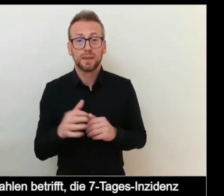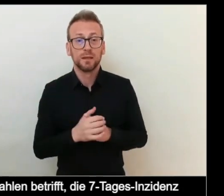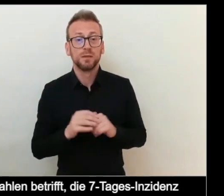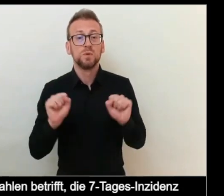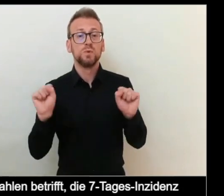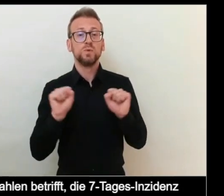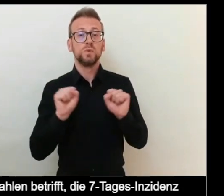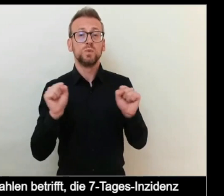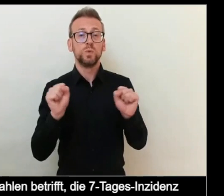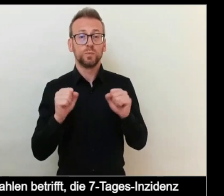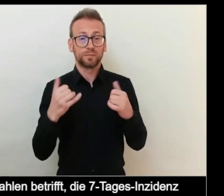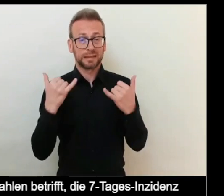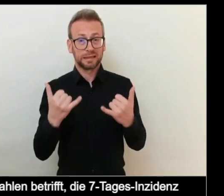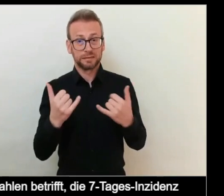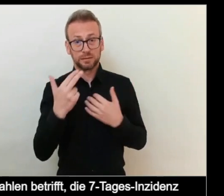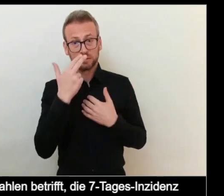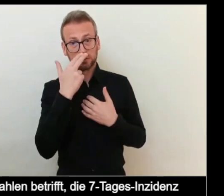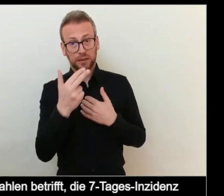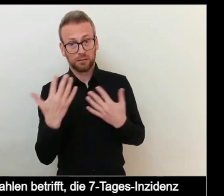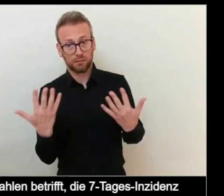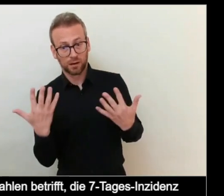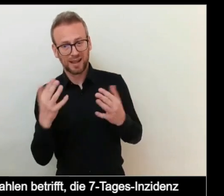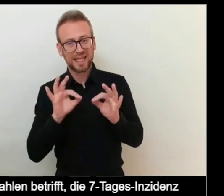198.888, heute in der Vorwoche